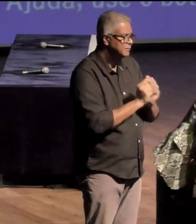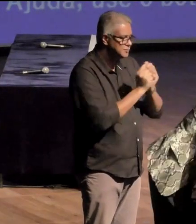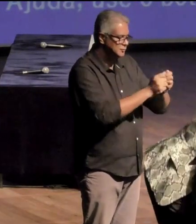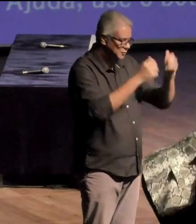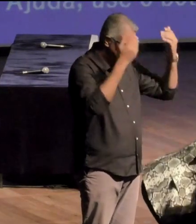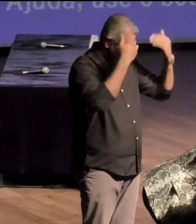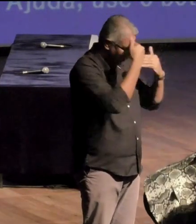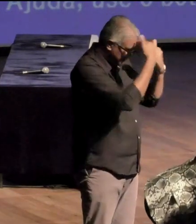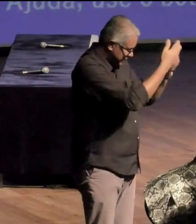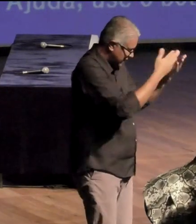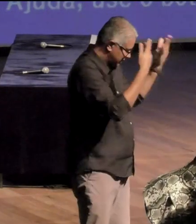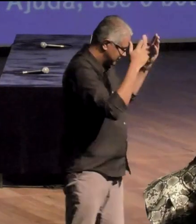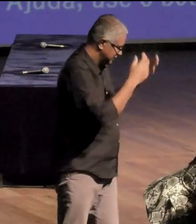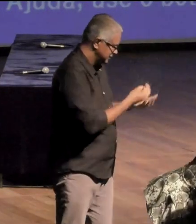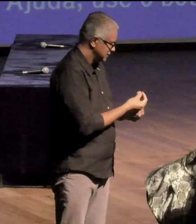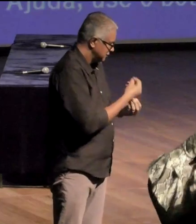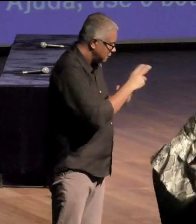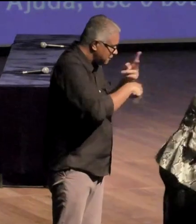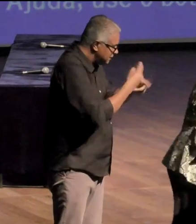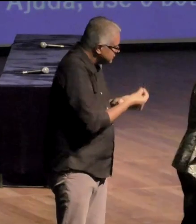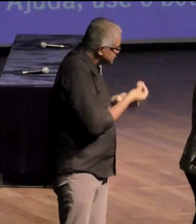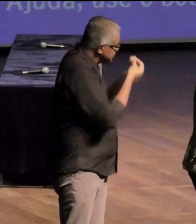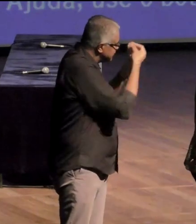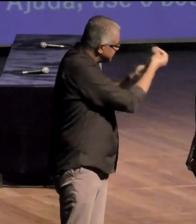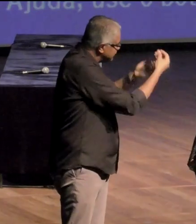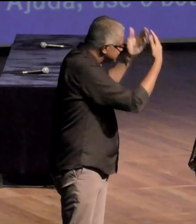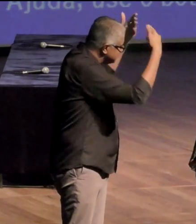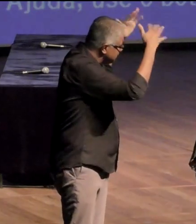e uma lembrancinha Nossa para você